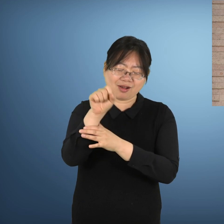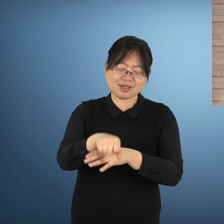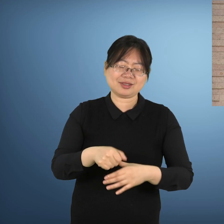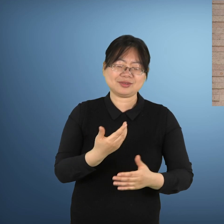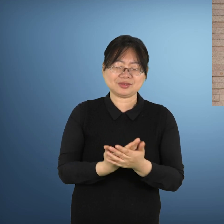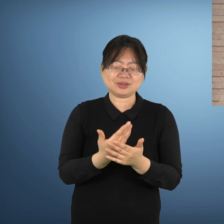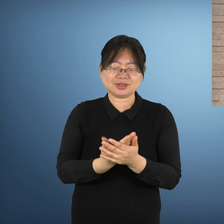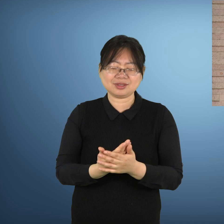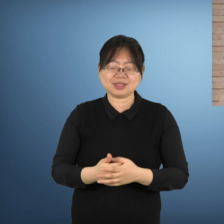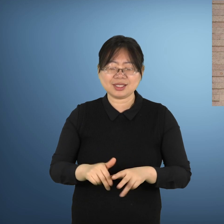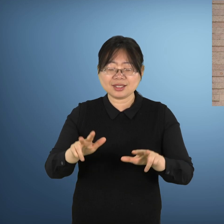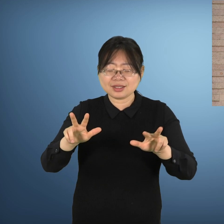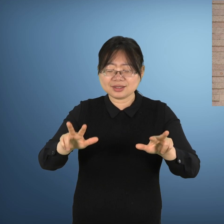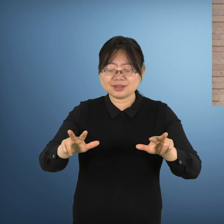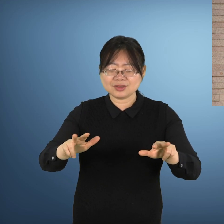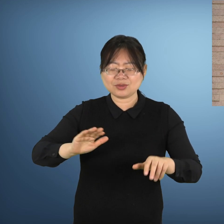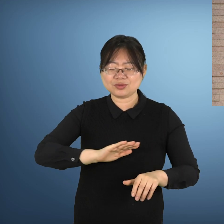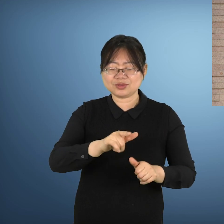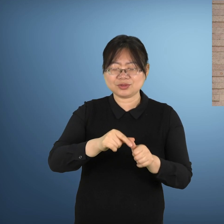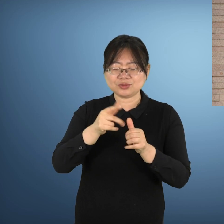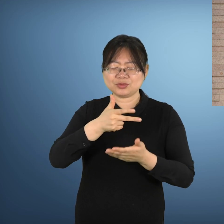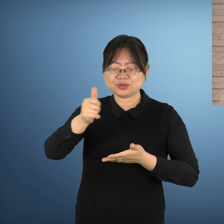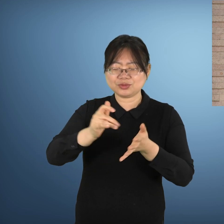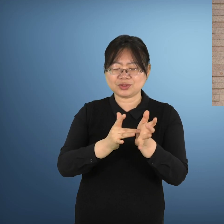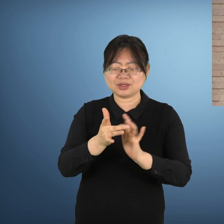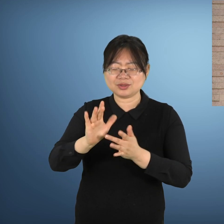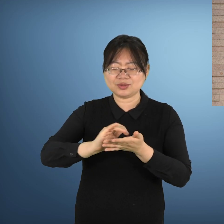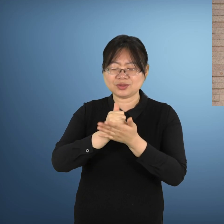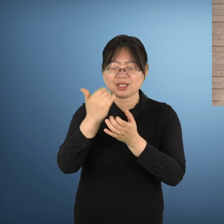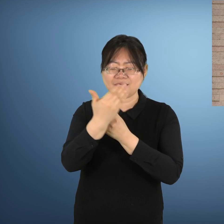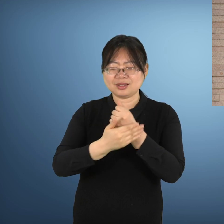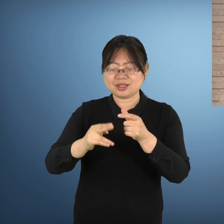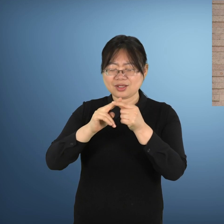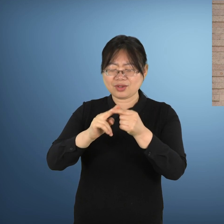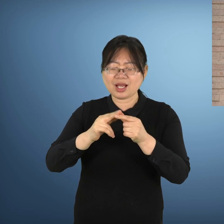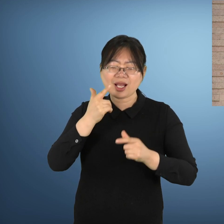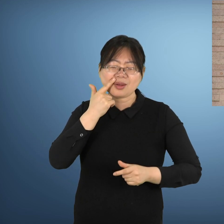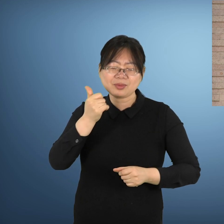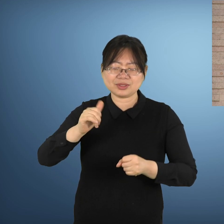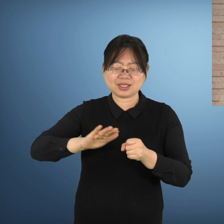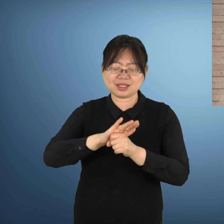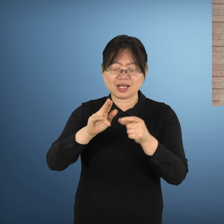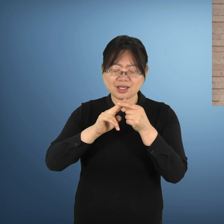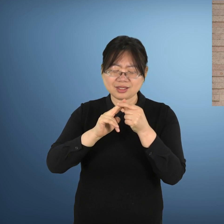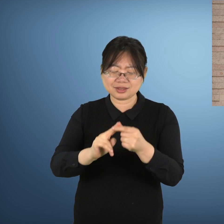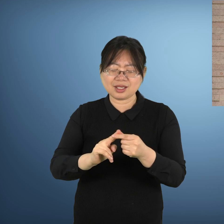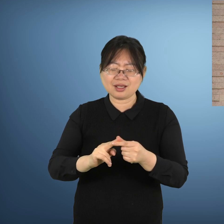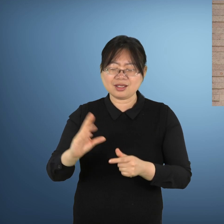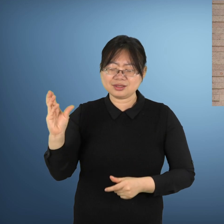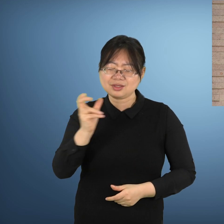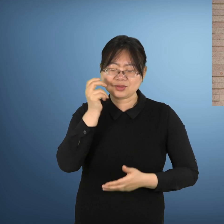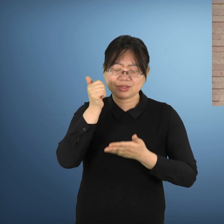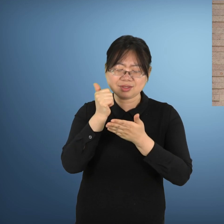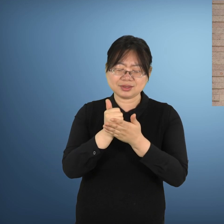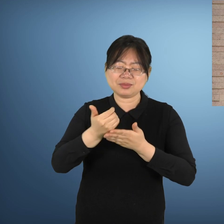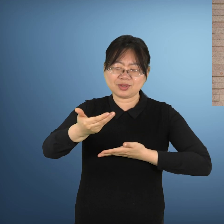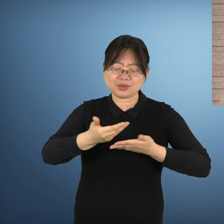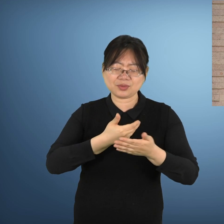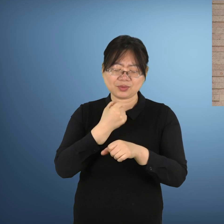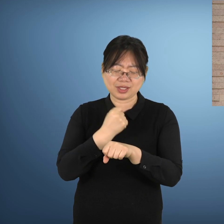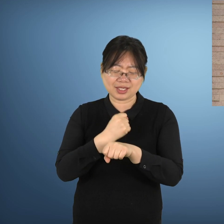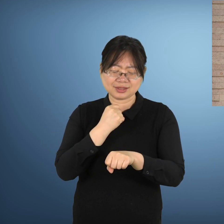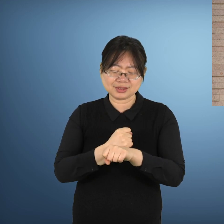주시옵소서. 지금은 우리 구주 예수 그리스도의 은혜와 아버지의 사랑과 성령님의